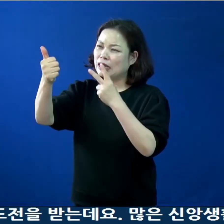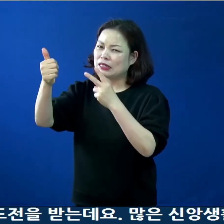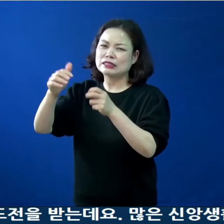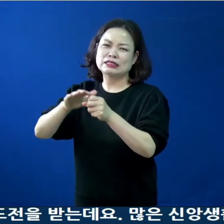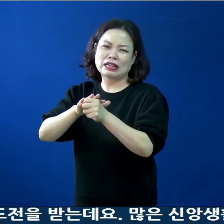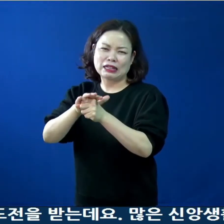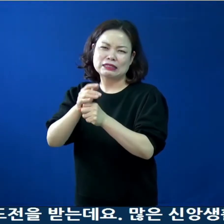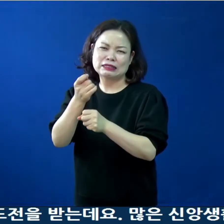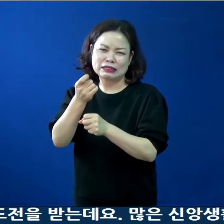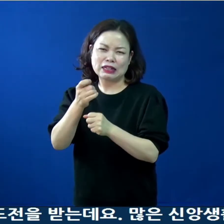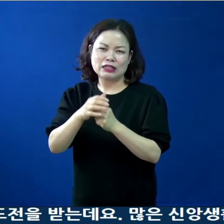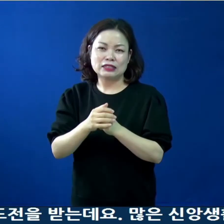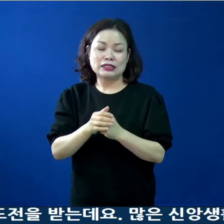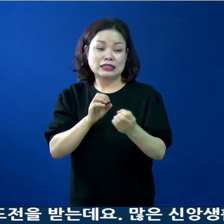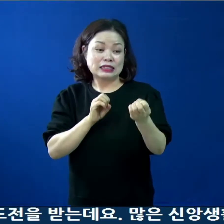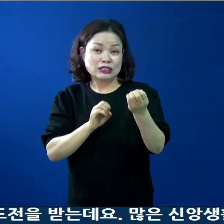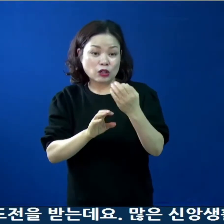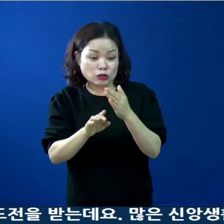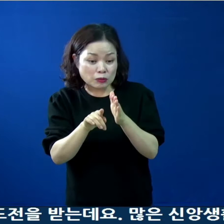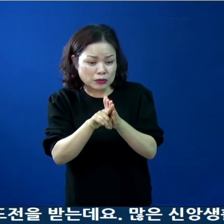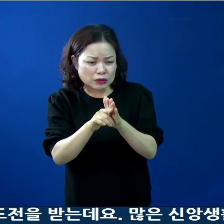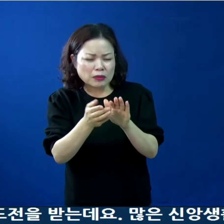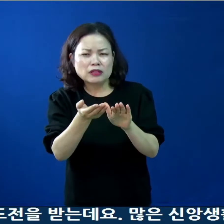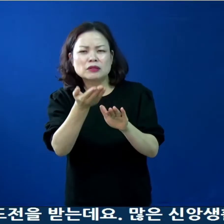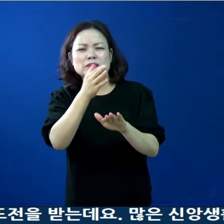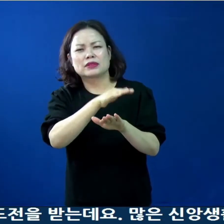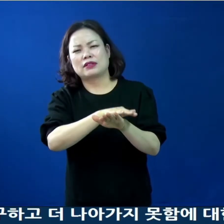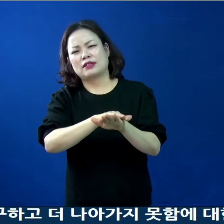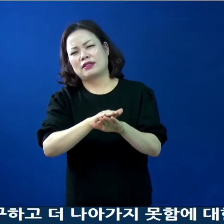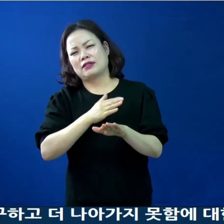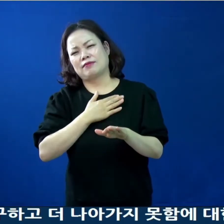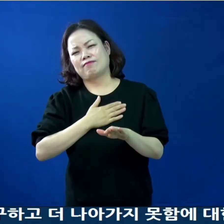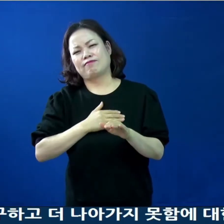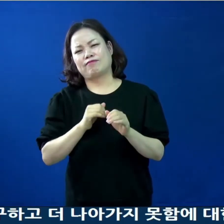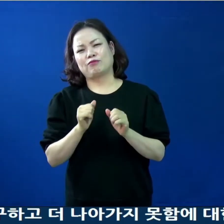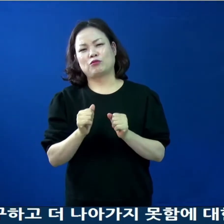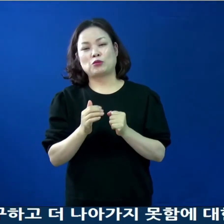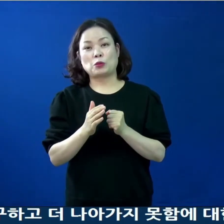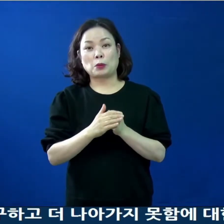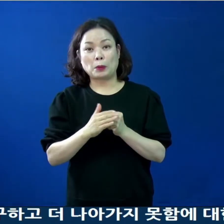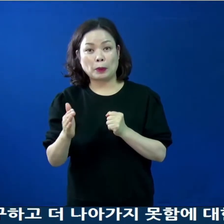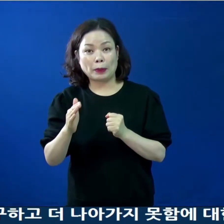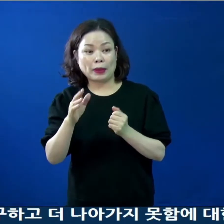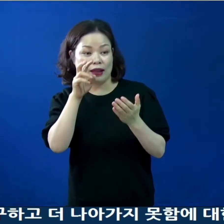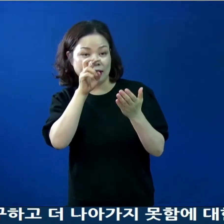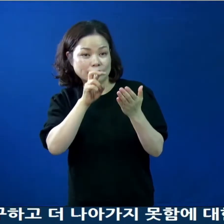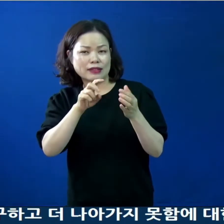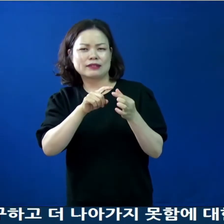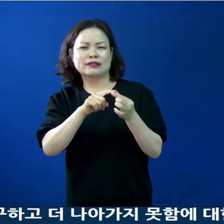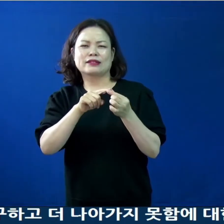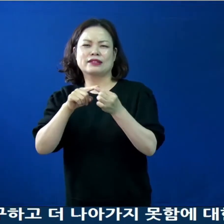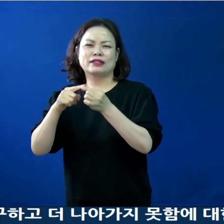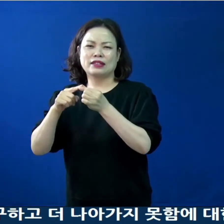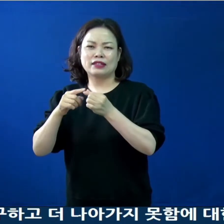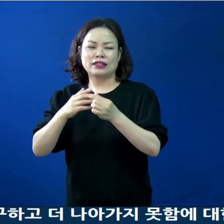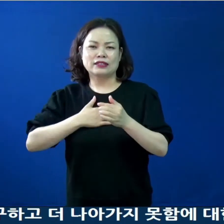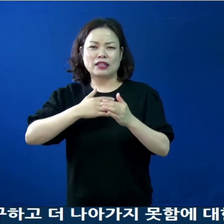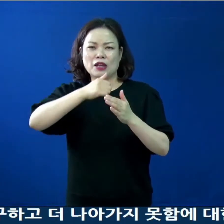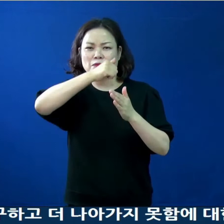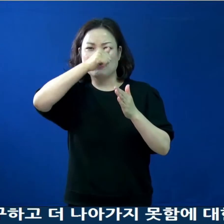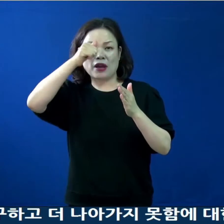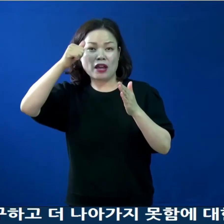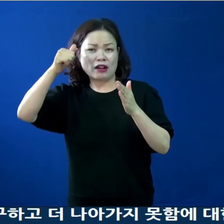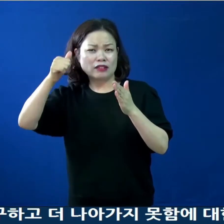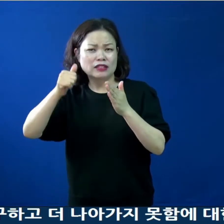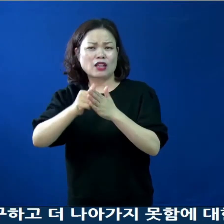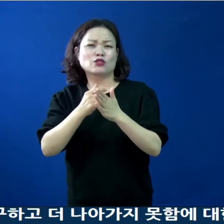작다. 이 정답을 믿음의 선배들은 잘 알고 계셨기 때문에 그 찬양 가사에도 보면 내 평생의 소원,